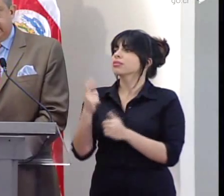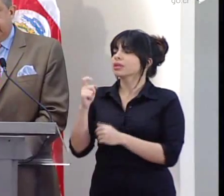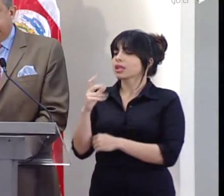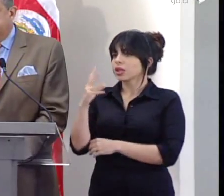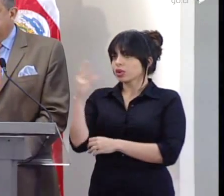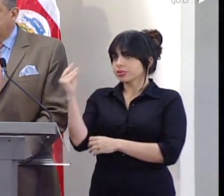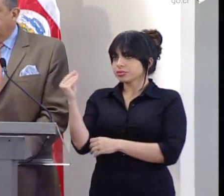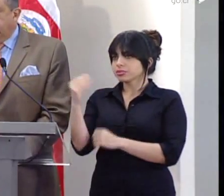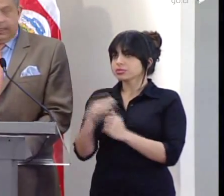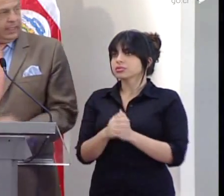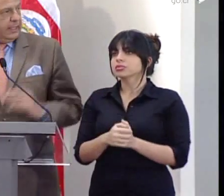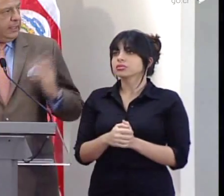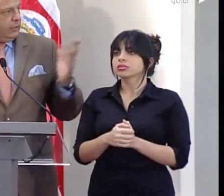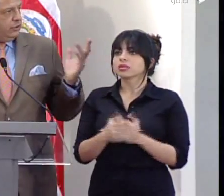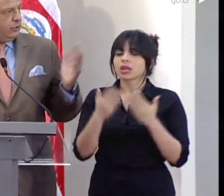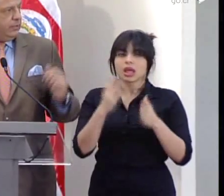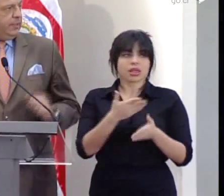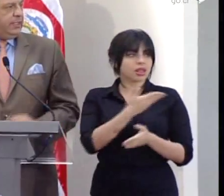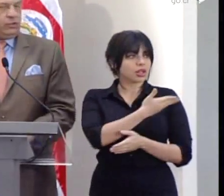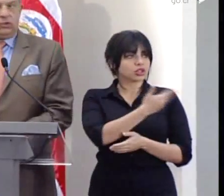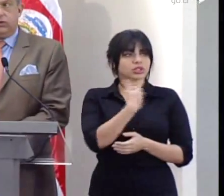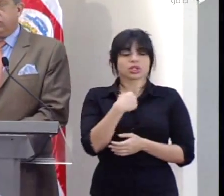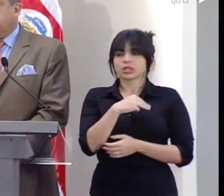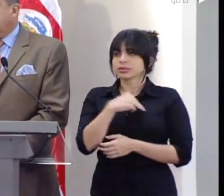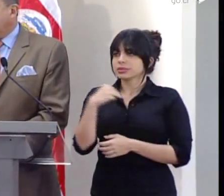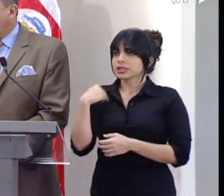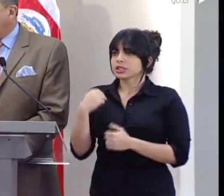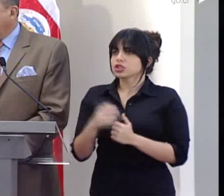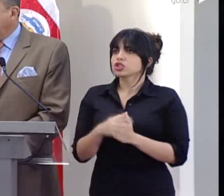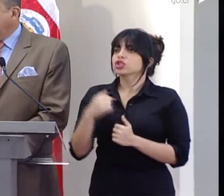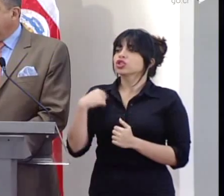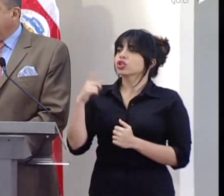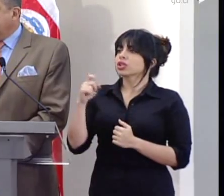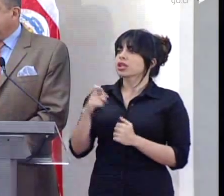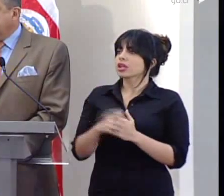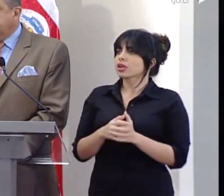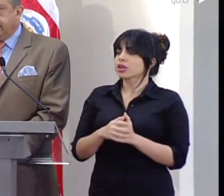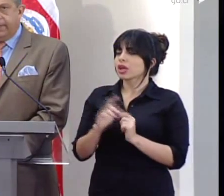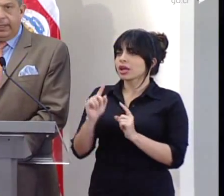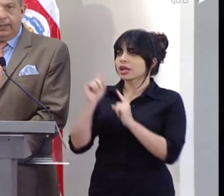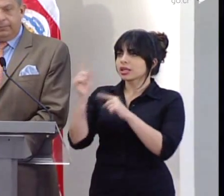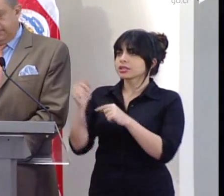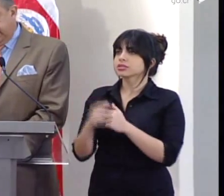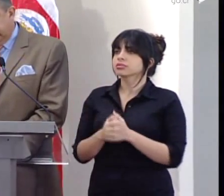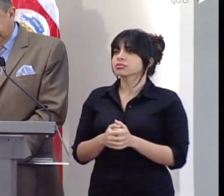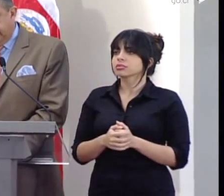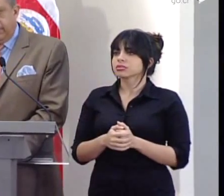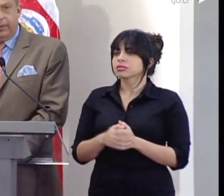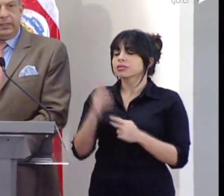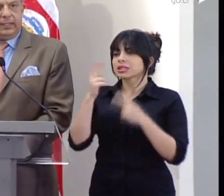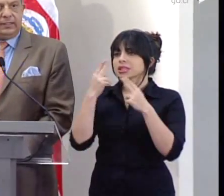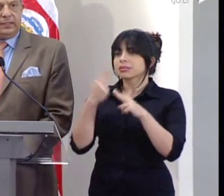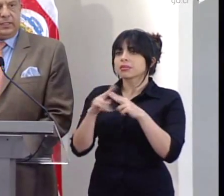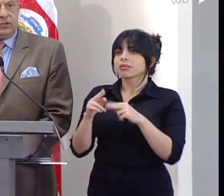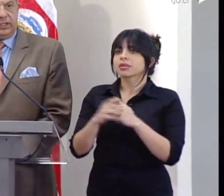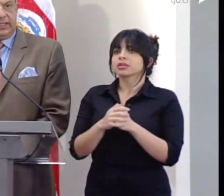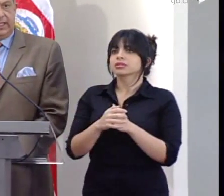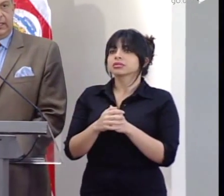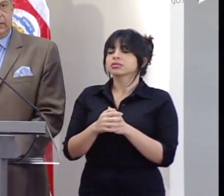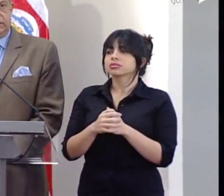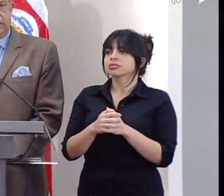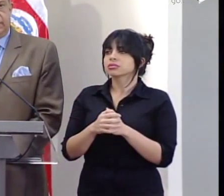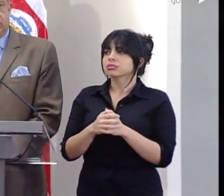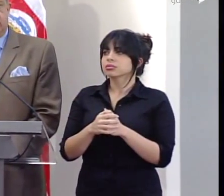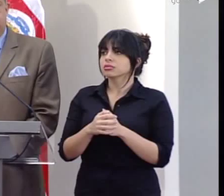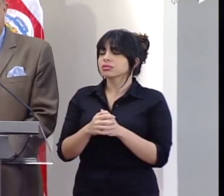voy a retirar, quedarán aquí los señores ministros. Yo tengo que visitar brevemente las instalaciones de